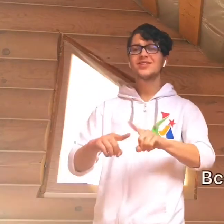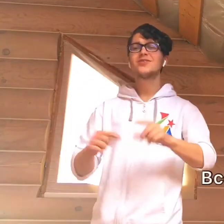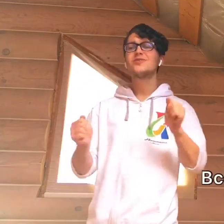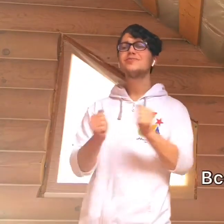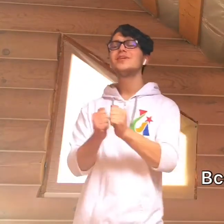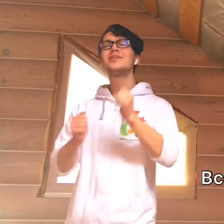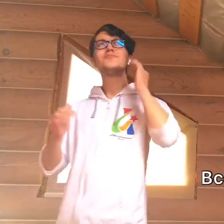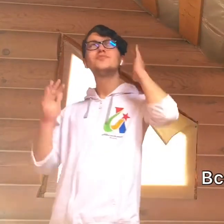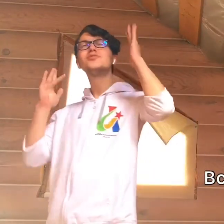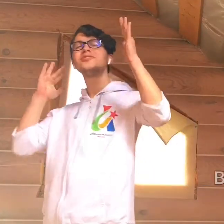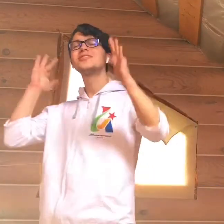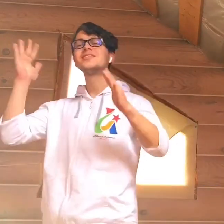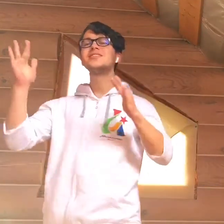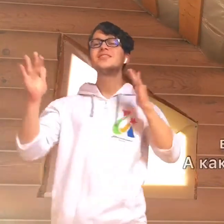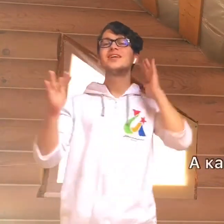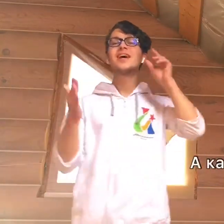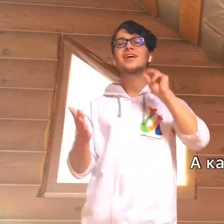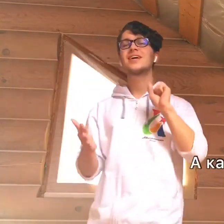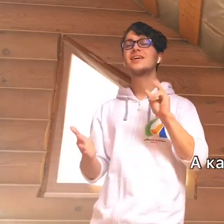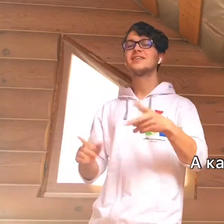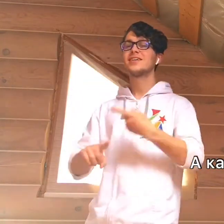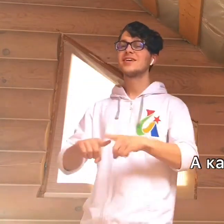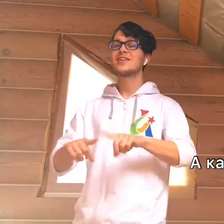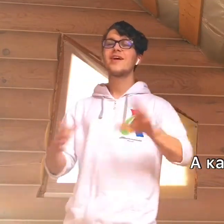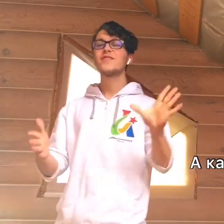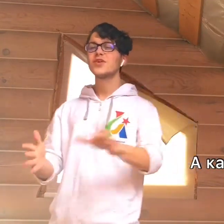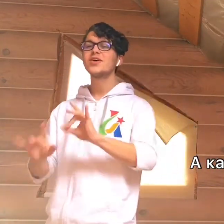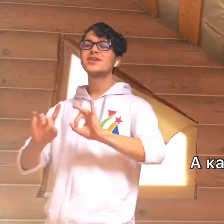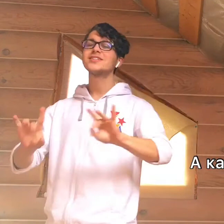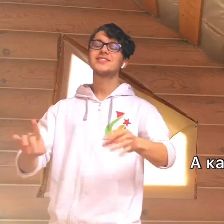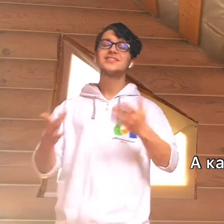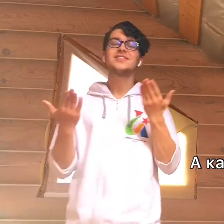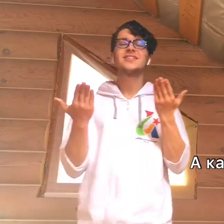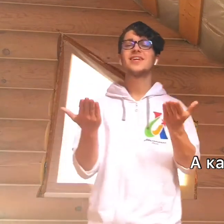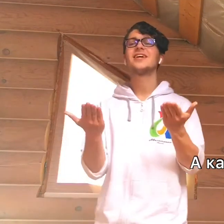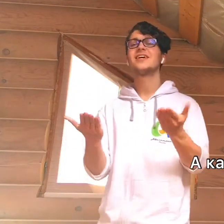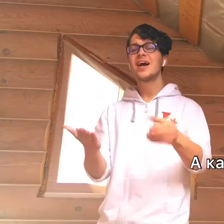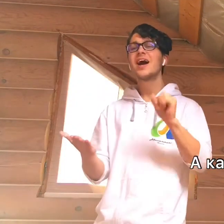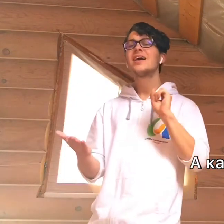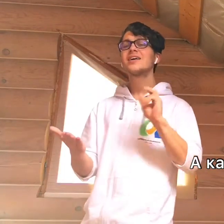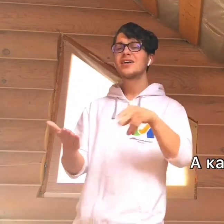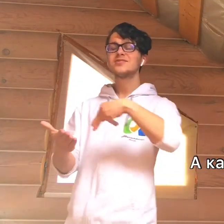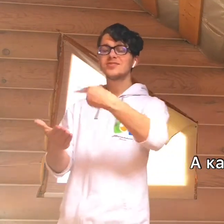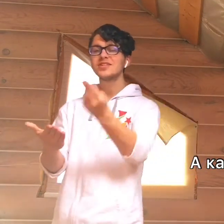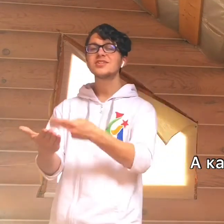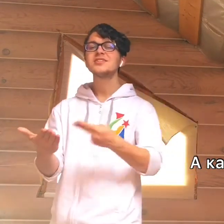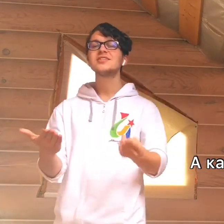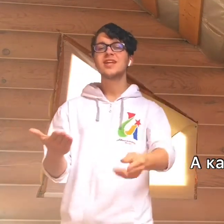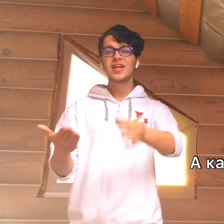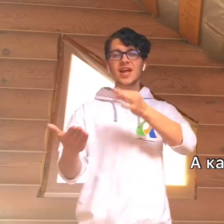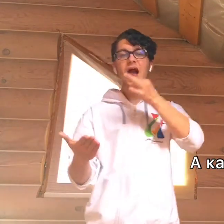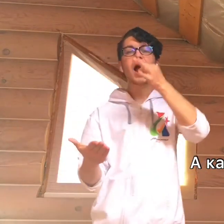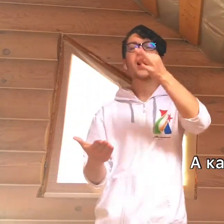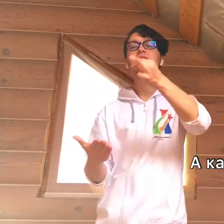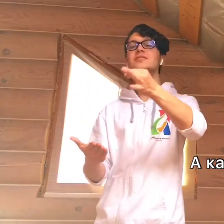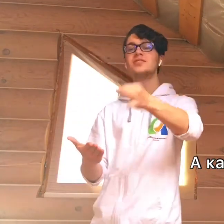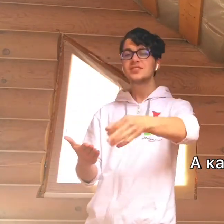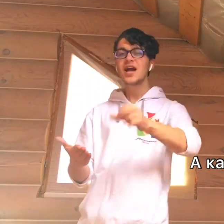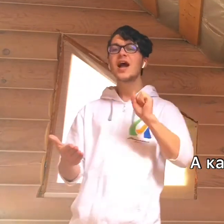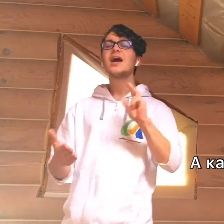глупые мечты. А как же это все рассказать? А как же начать мне? Скажи, как мне